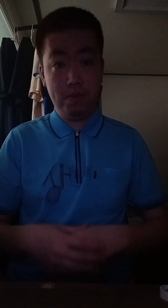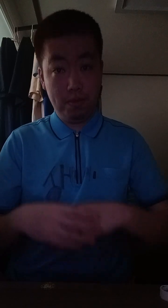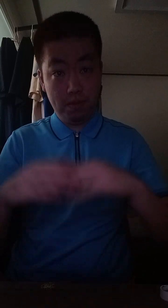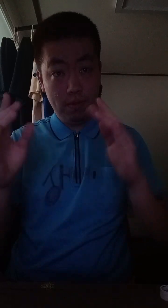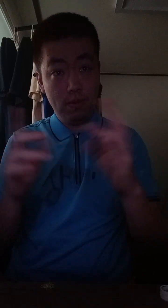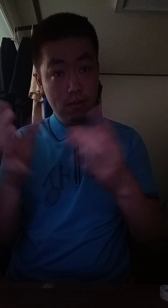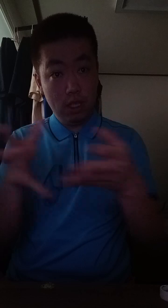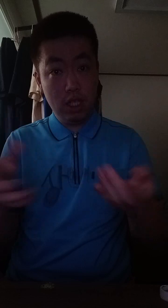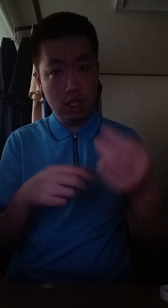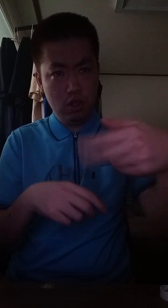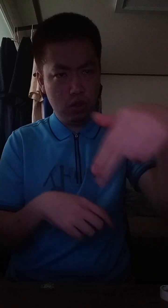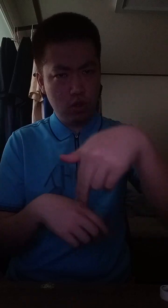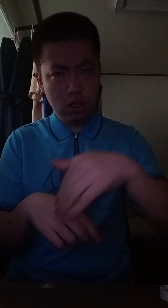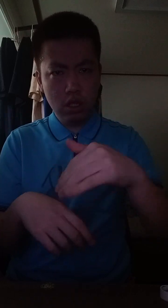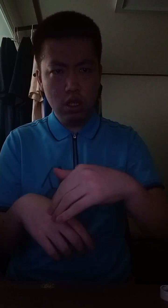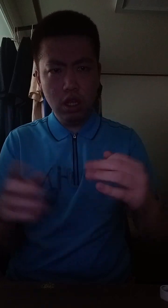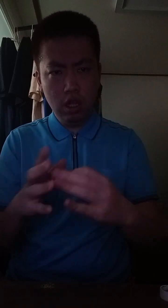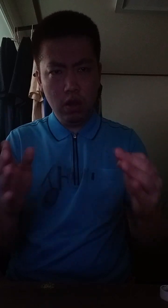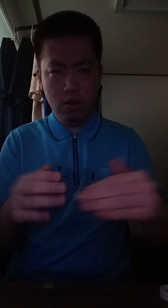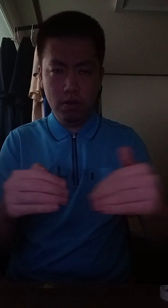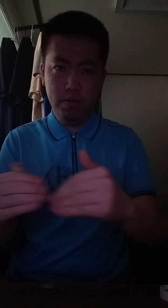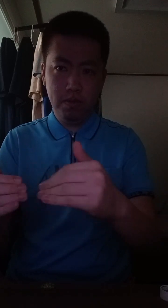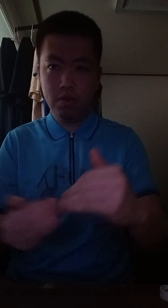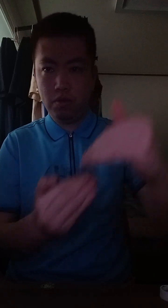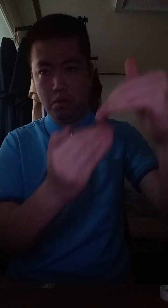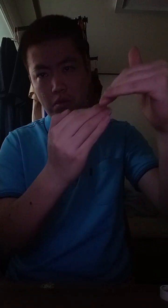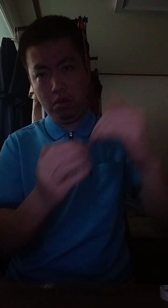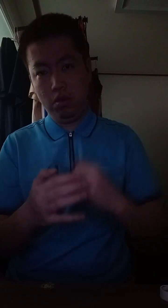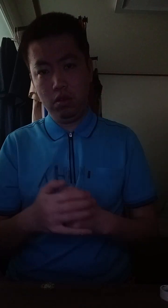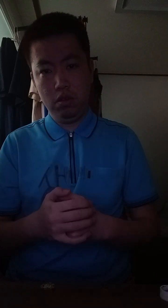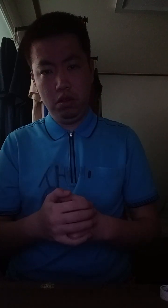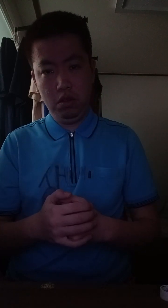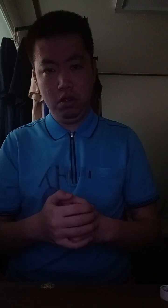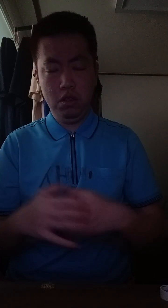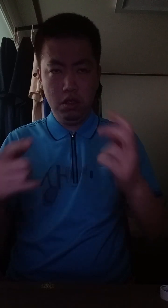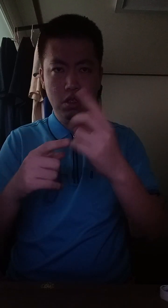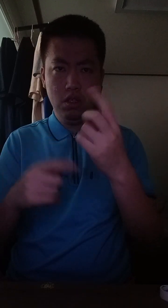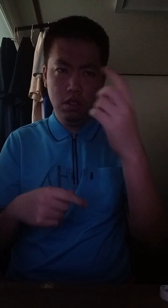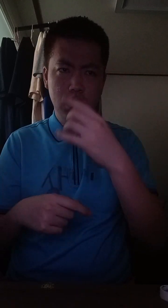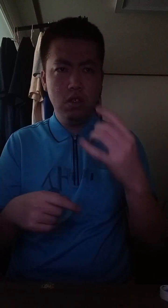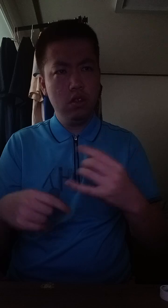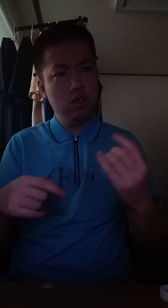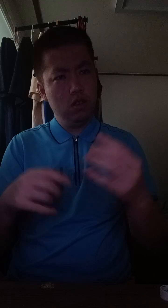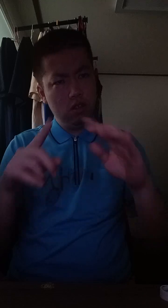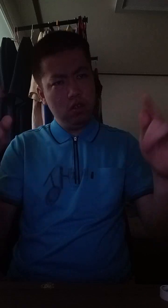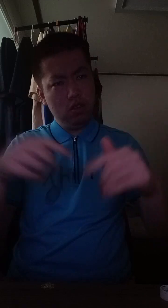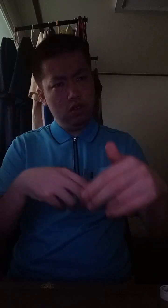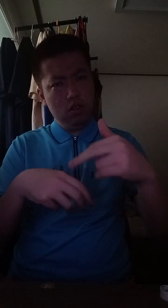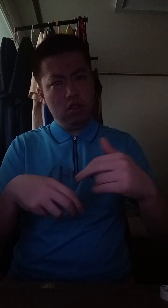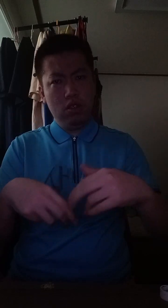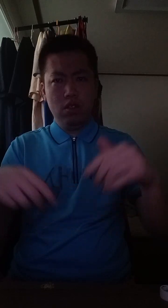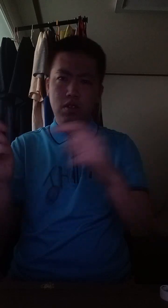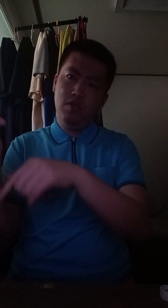한 여성이 열차 아래에서 플랫폼 위로 올라옵니다. 60대 여성이 급행열차가 들어오자 선로로